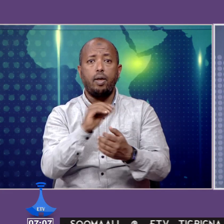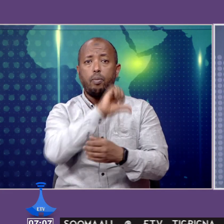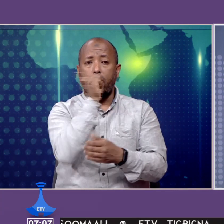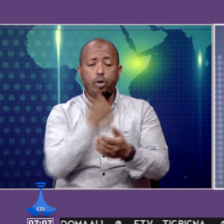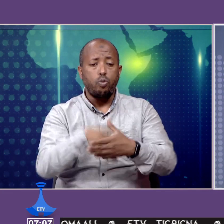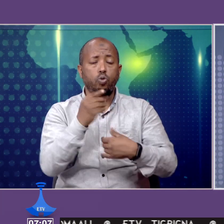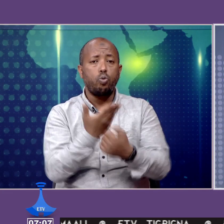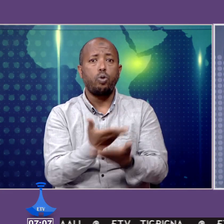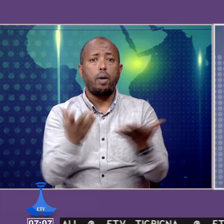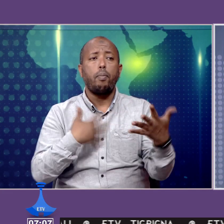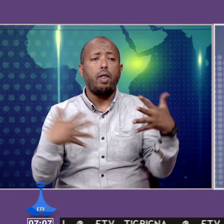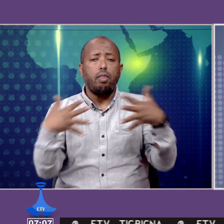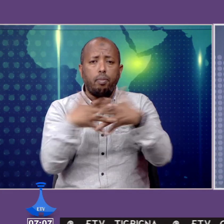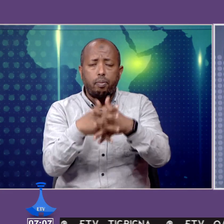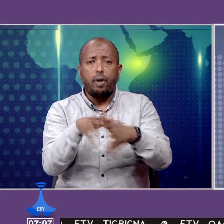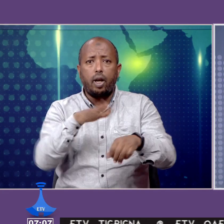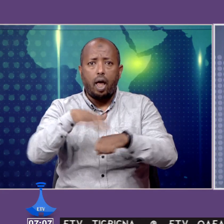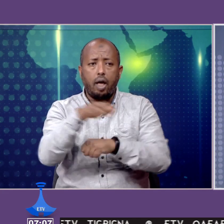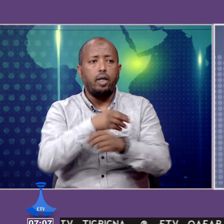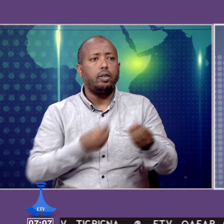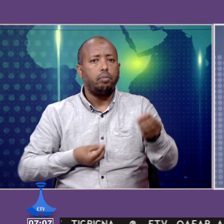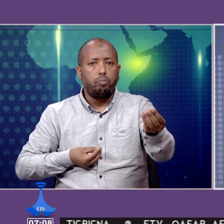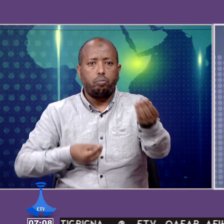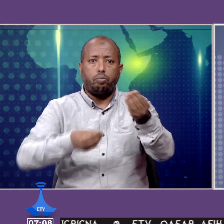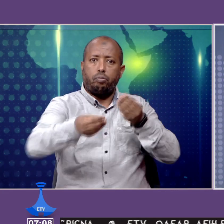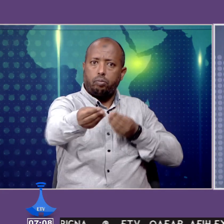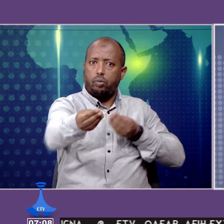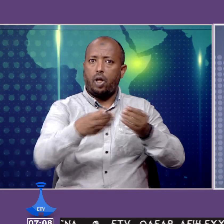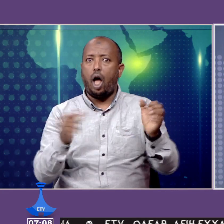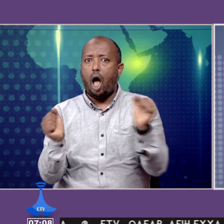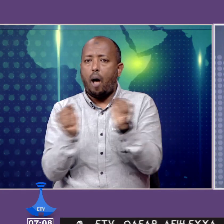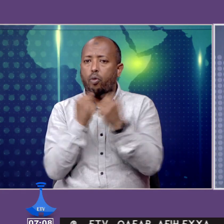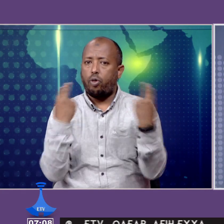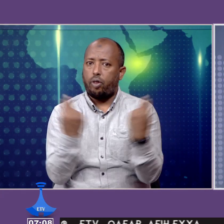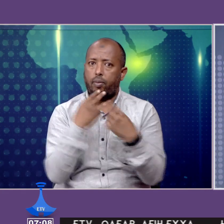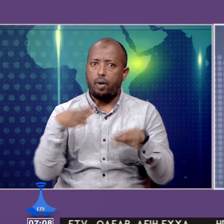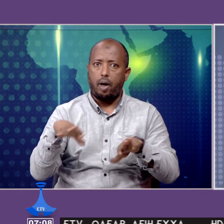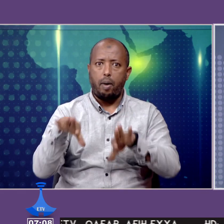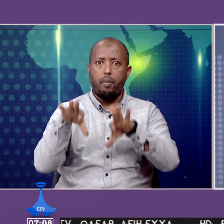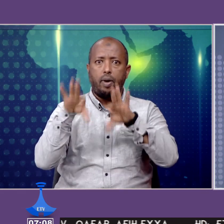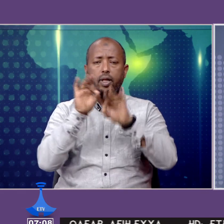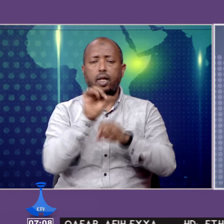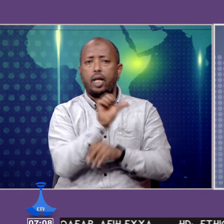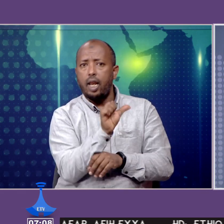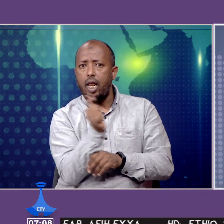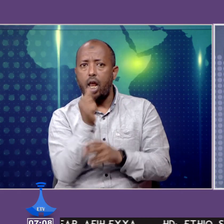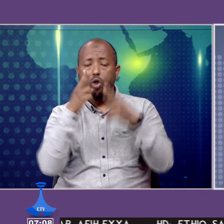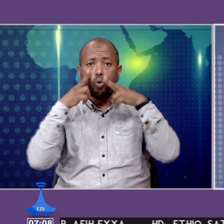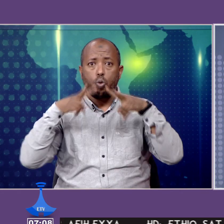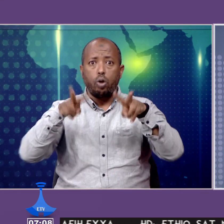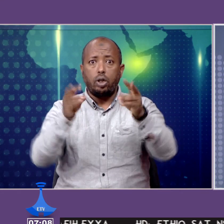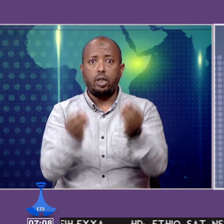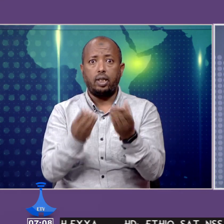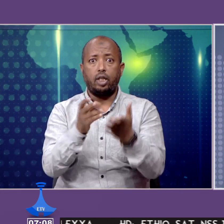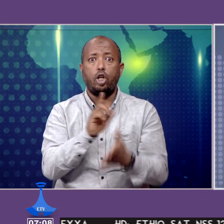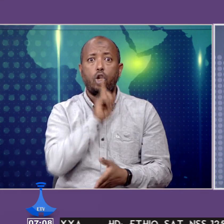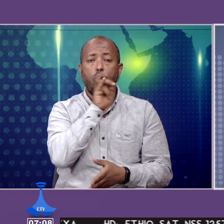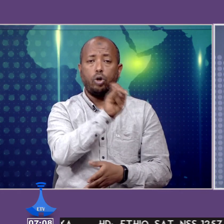ላይ በሰጥቶ መቀበል ላይ በጋራ ተጠቃሚነት ላይ ኢንተርዲፔንደንስ ላይ ያተኮረ